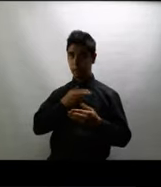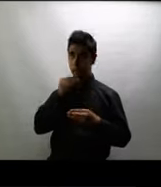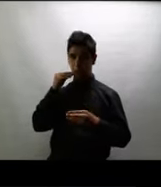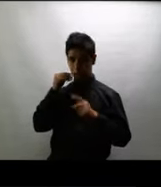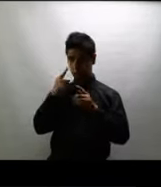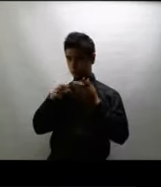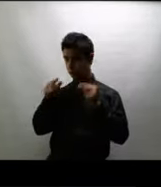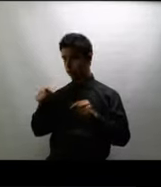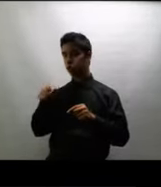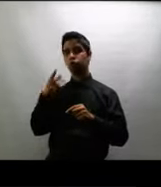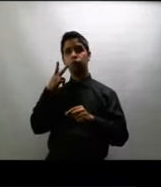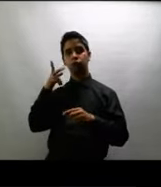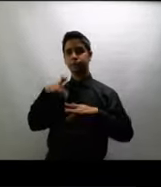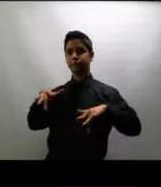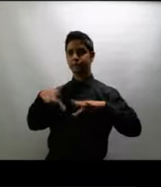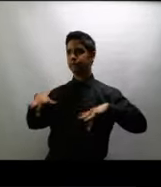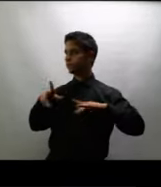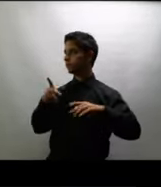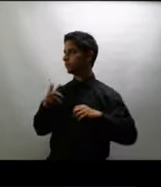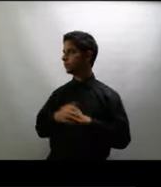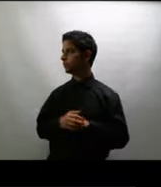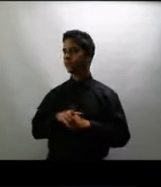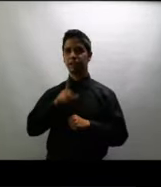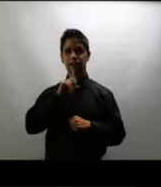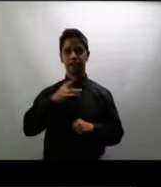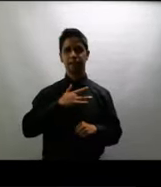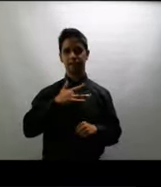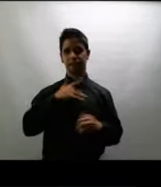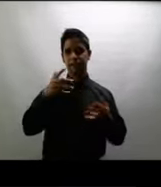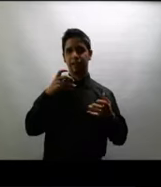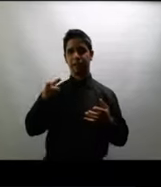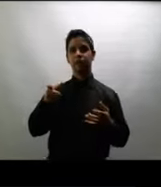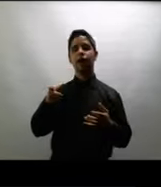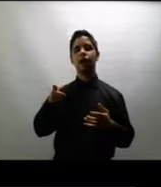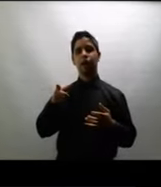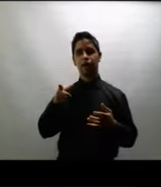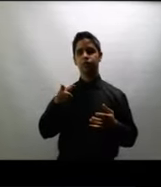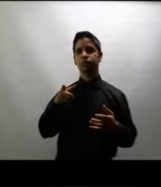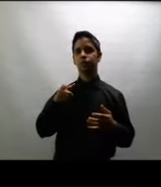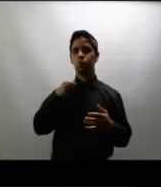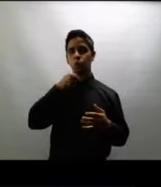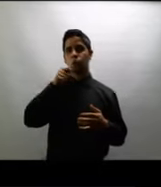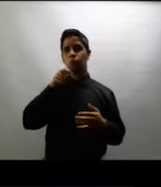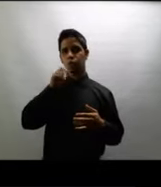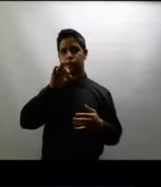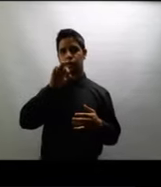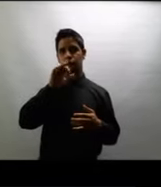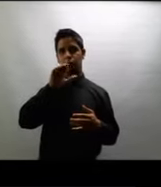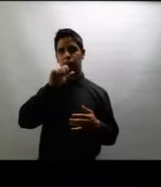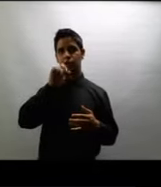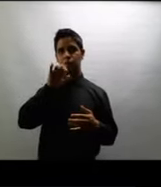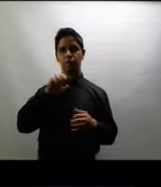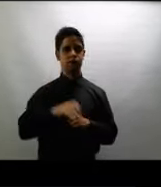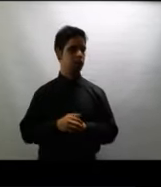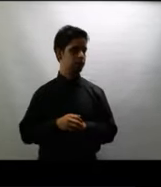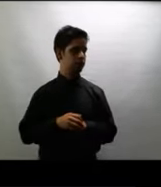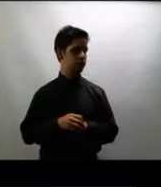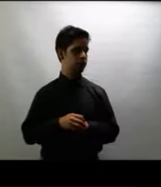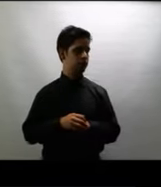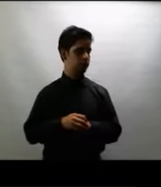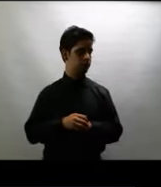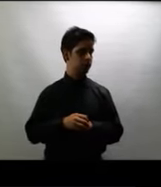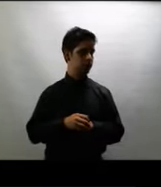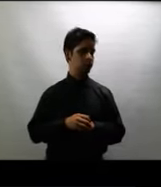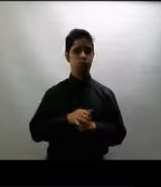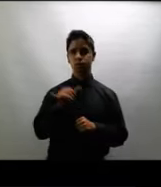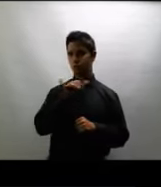Me encanta. ¿Te gustó? ¿Te dieron ganas de beber café, Edmundo? Y en la de Sol Boricua hay unos pajaritos, eso la